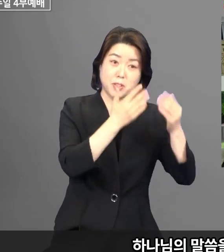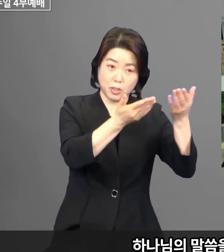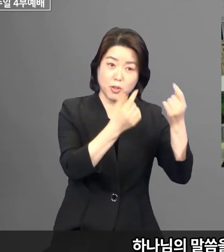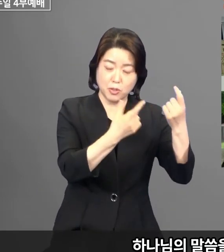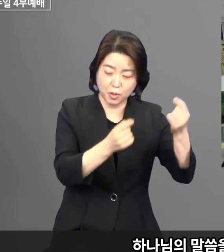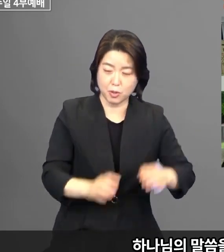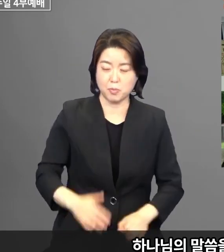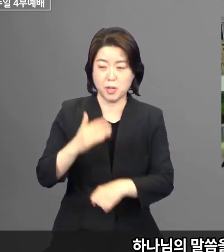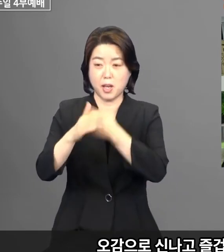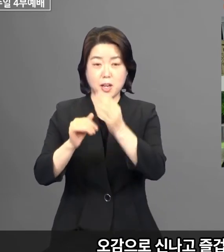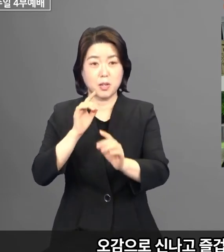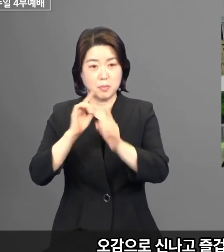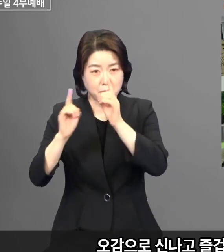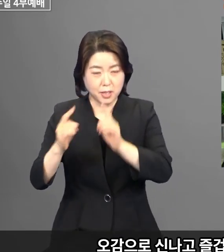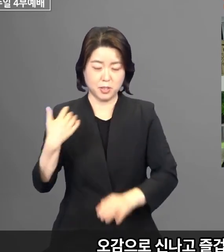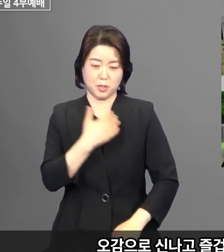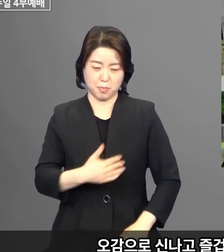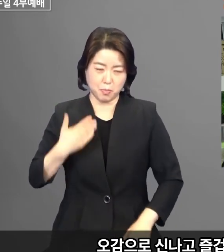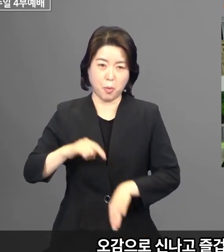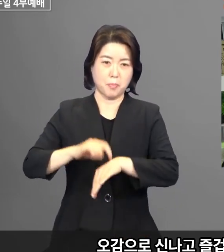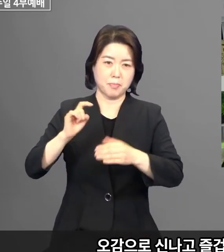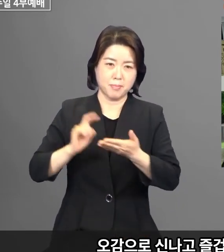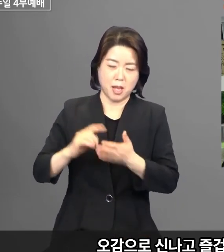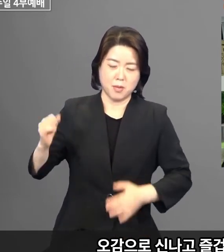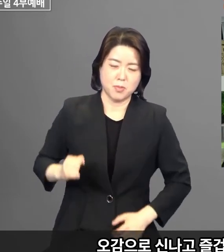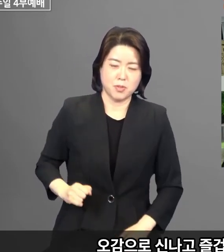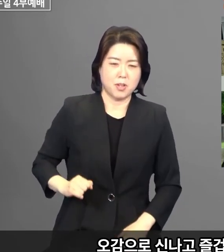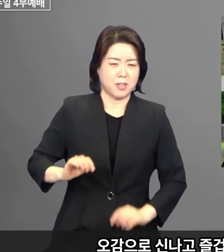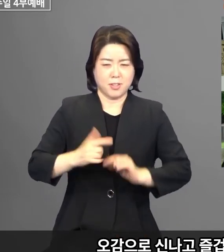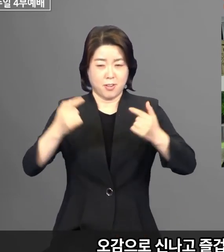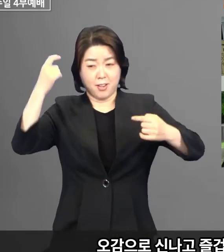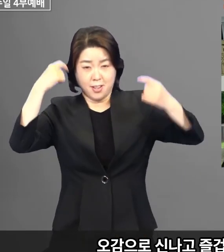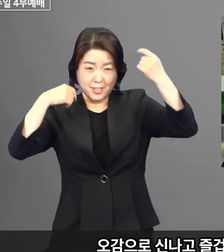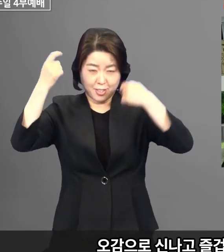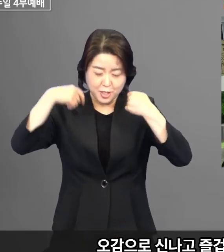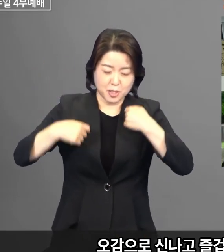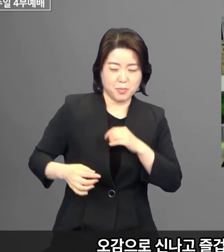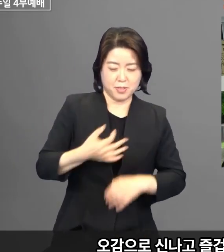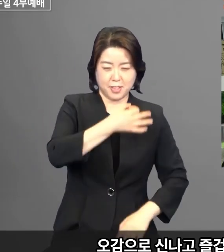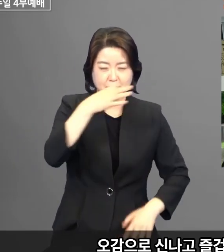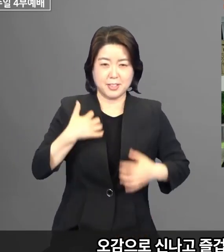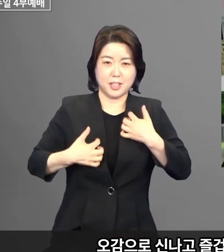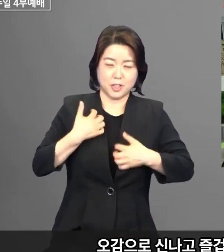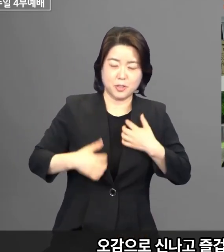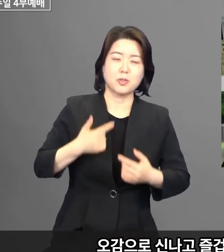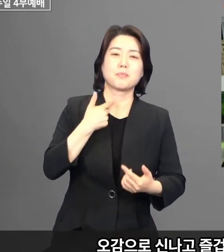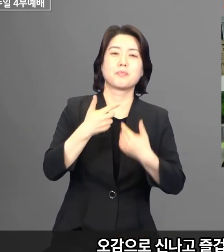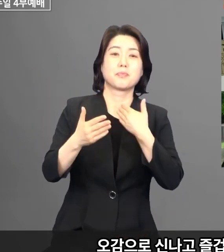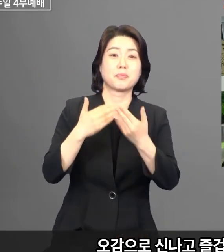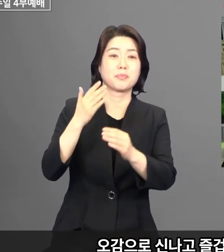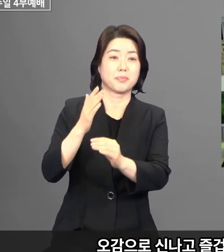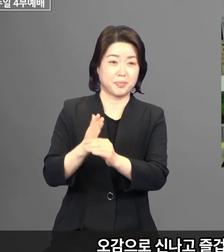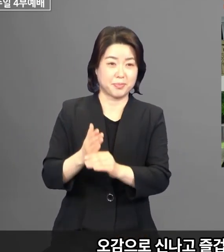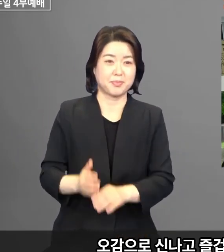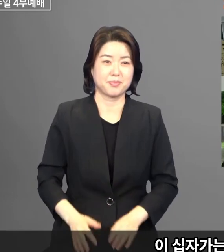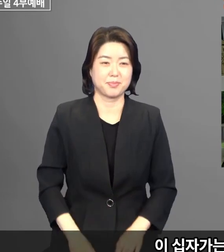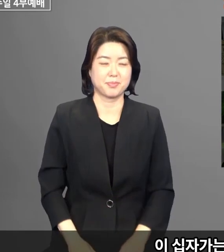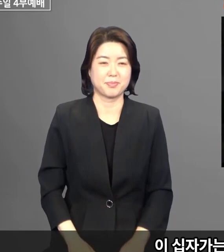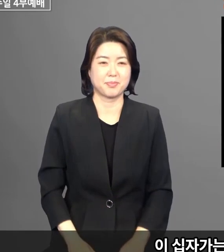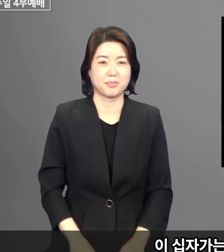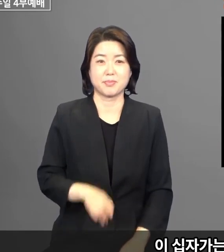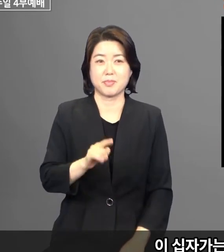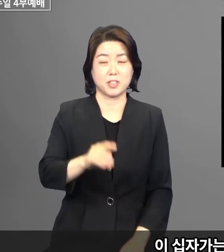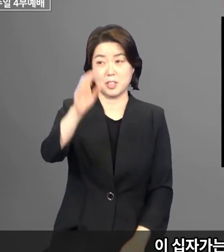하나님의 말씀을 몸과 마음으로, 오감으로 신나고 즐겁게 체험하고 있습니다.